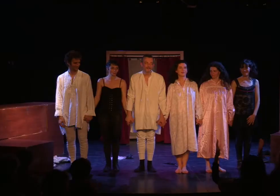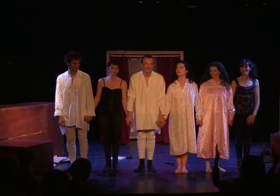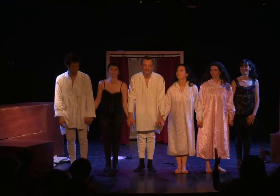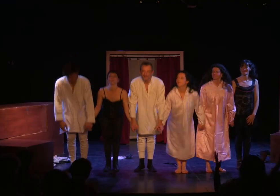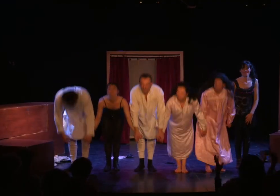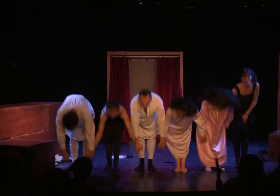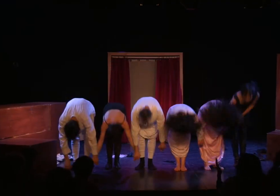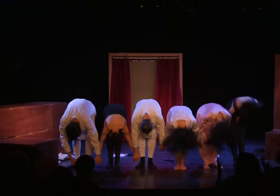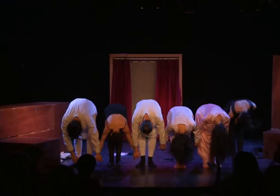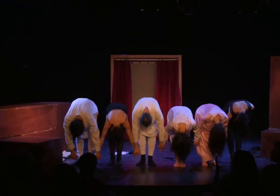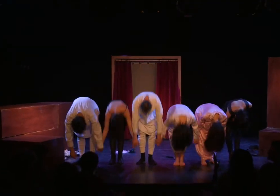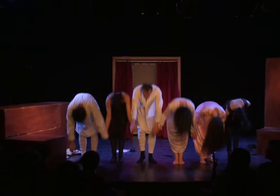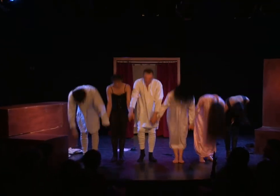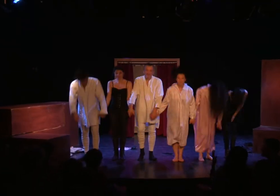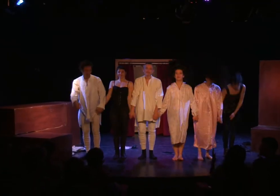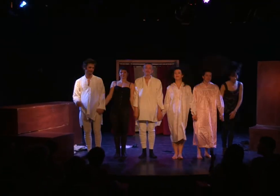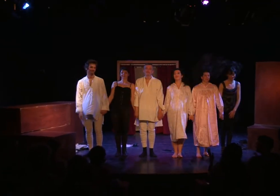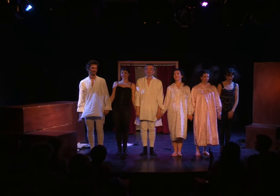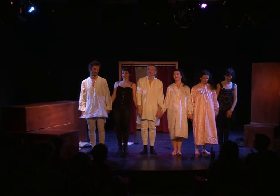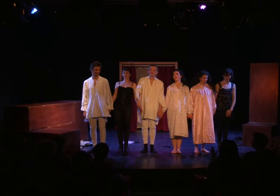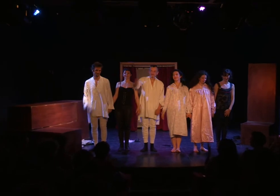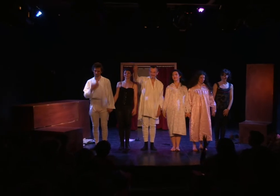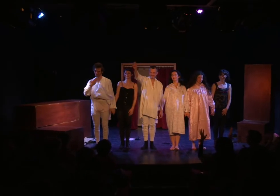Merci